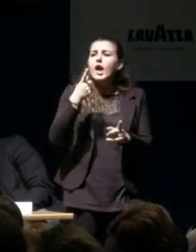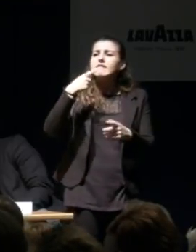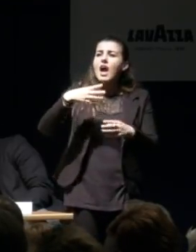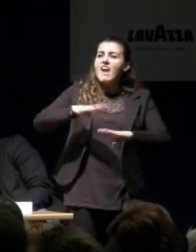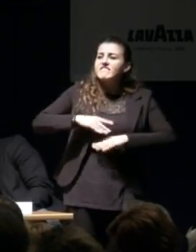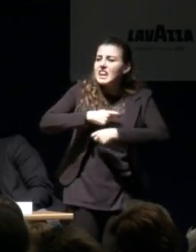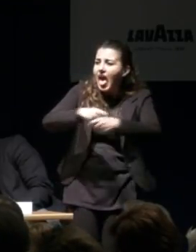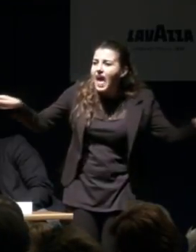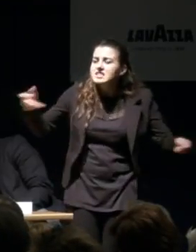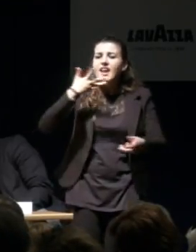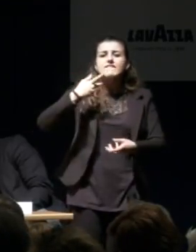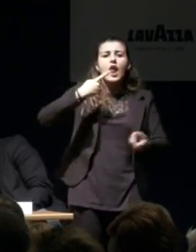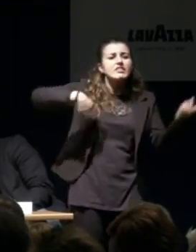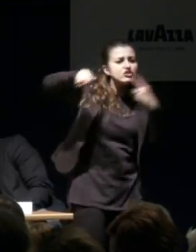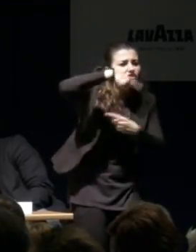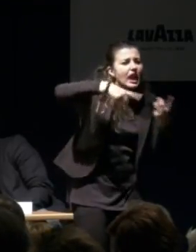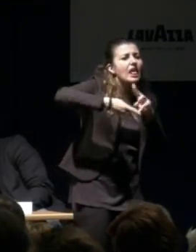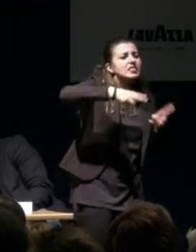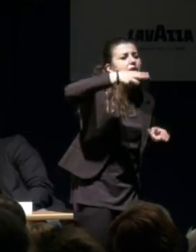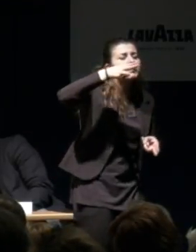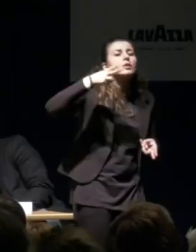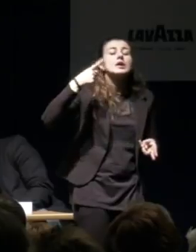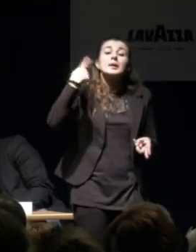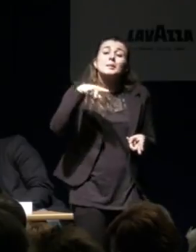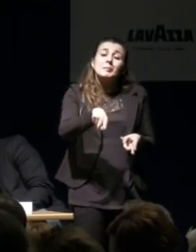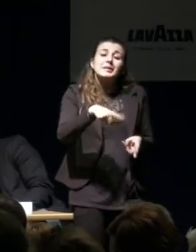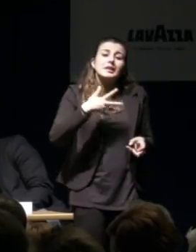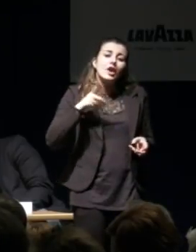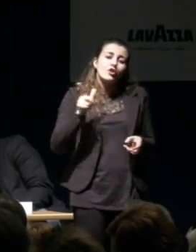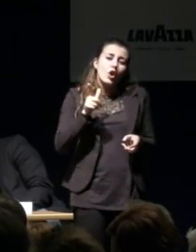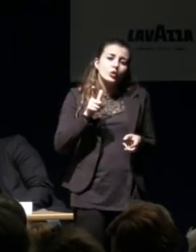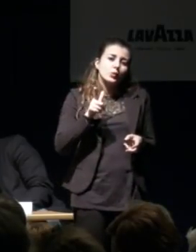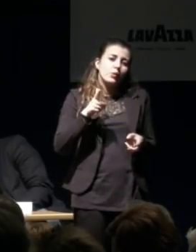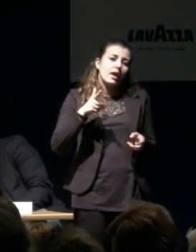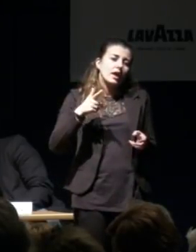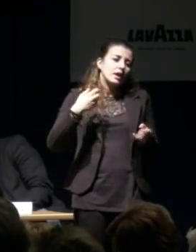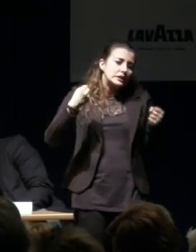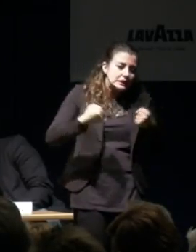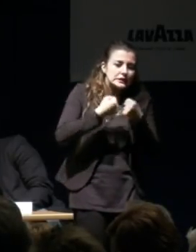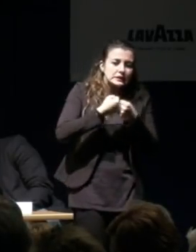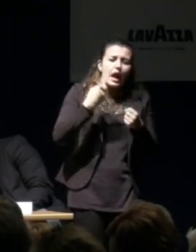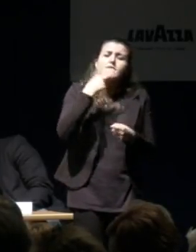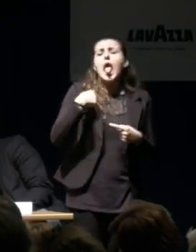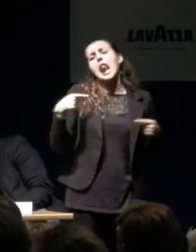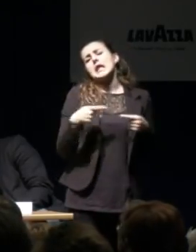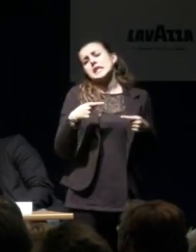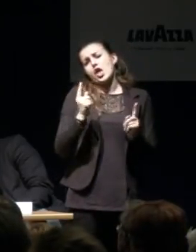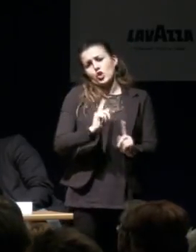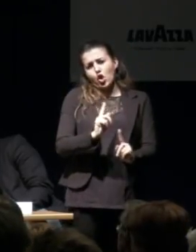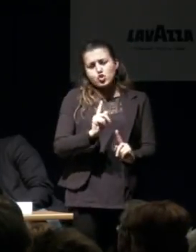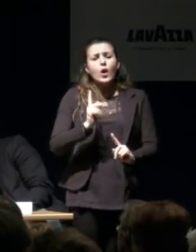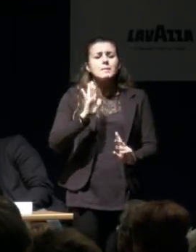girare di più vedere di più e su quello ci siamo non abbiamo litigato però